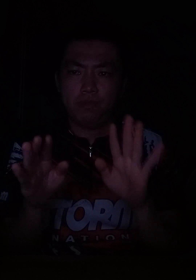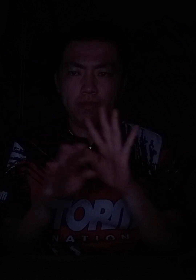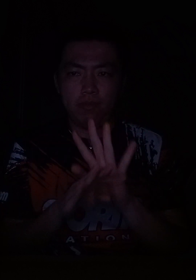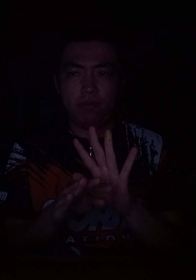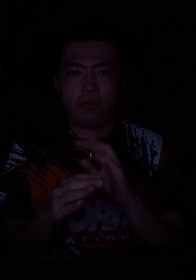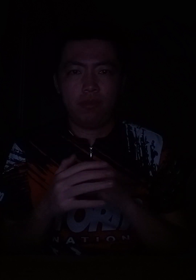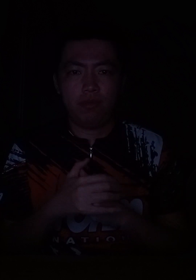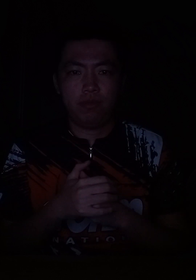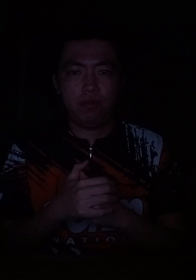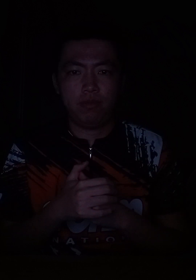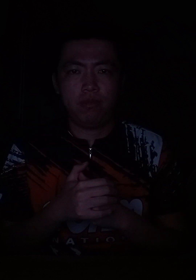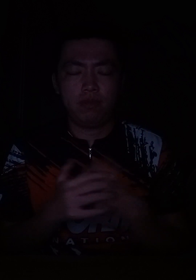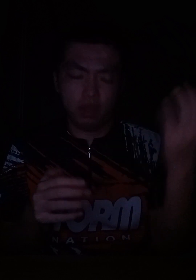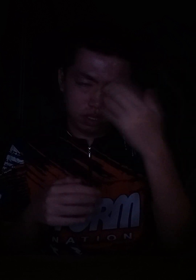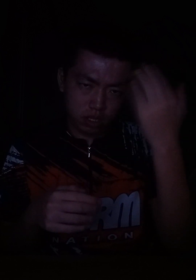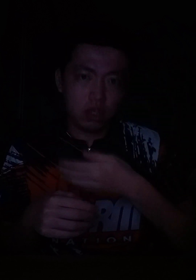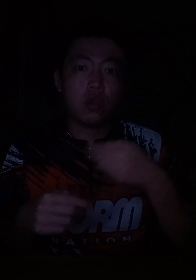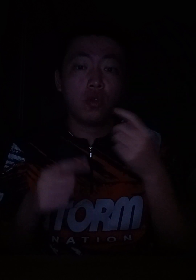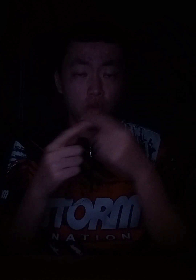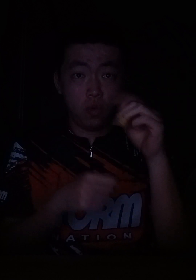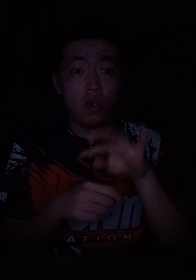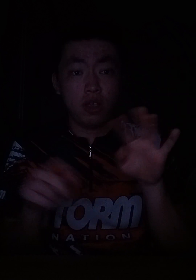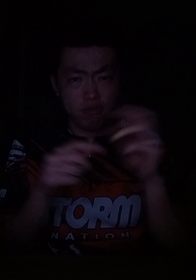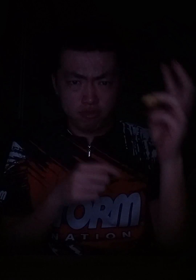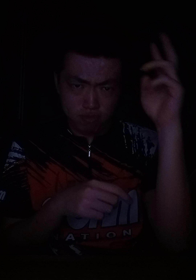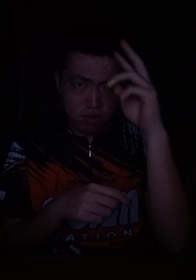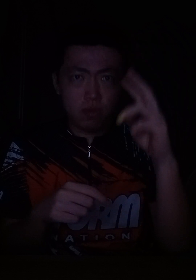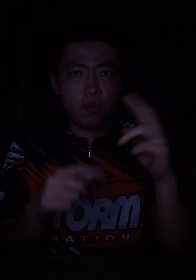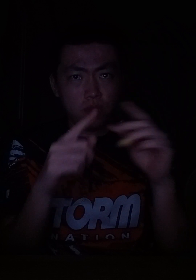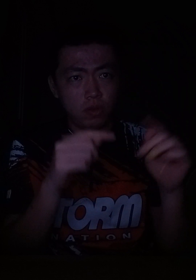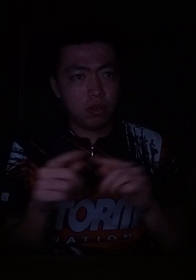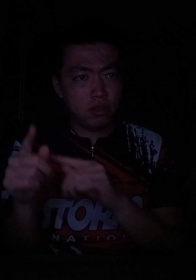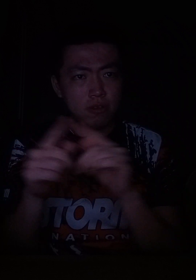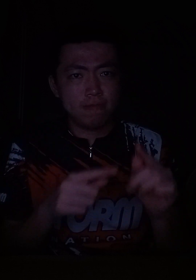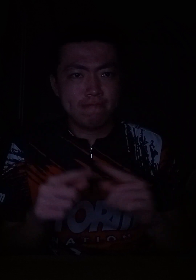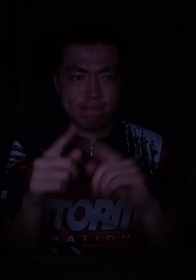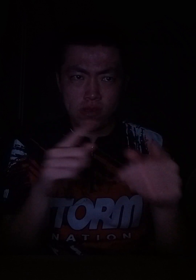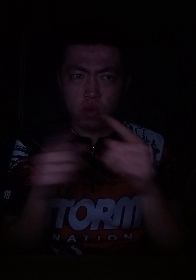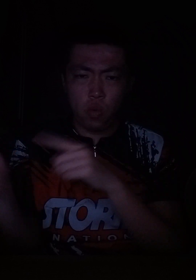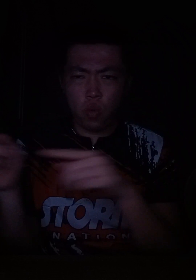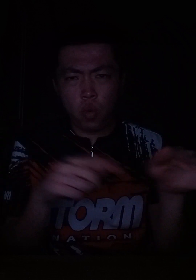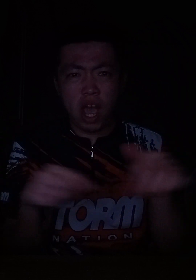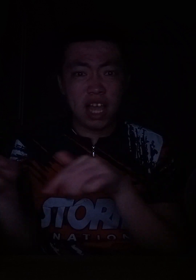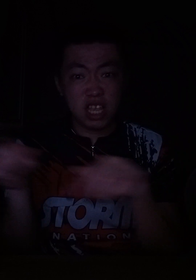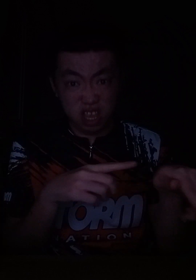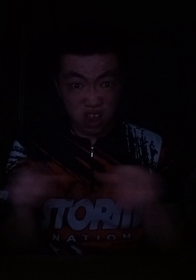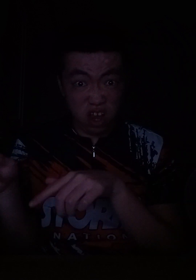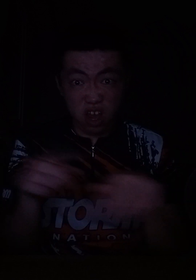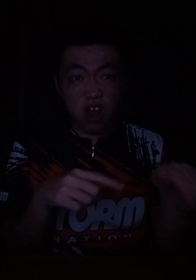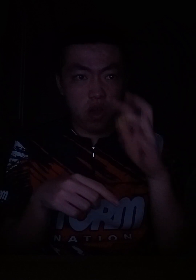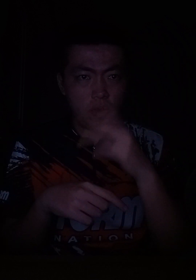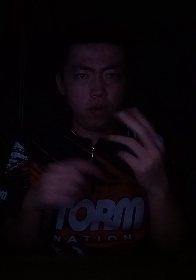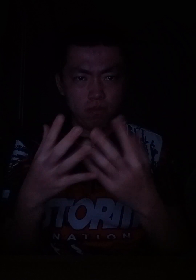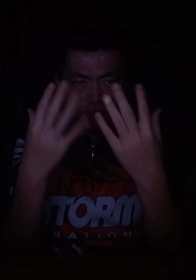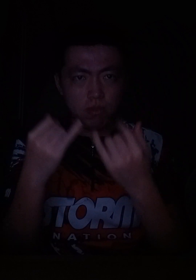파악됐습니다. 앰뷸런스 와가지고 저쪽에 구급대원분들 이렇게 왔다 갔다 하시는 것까지만